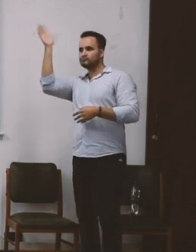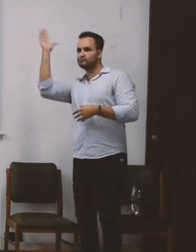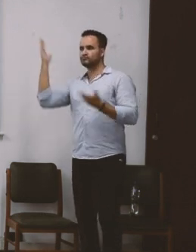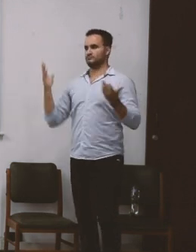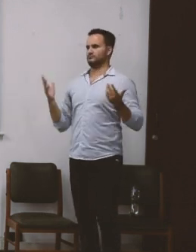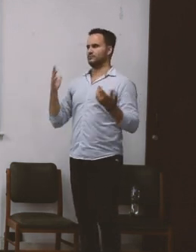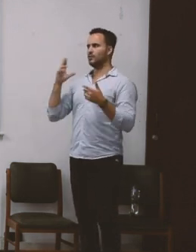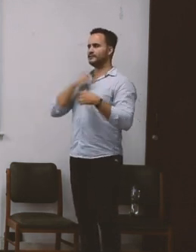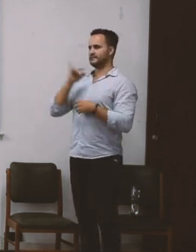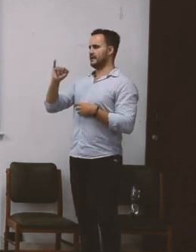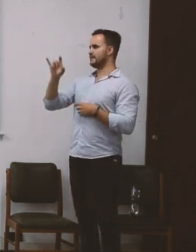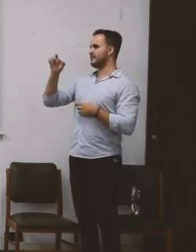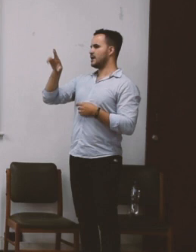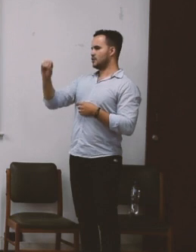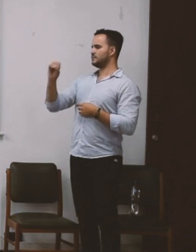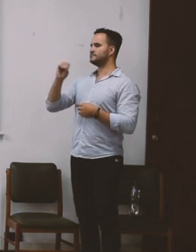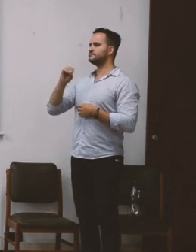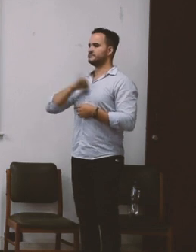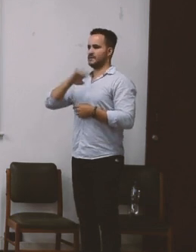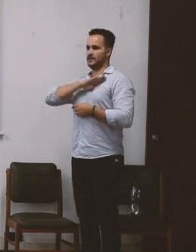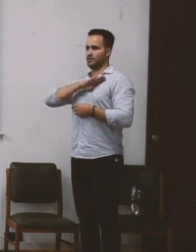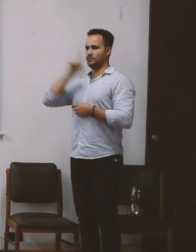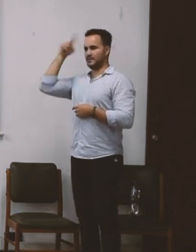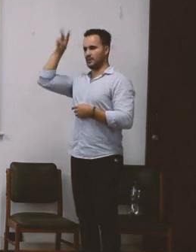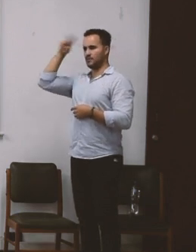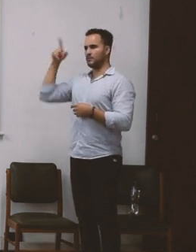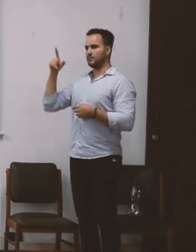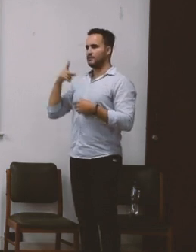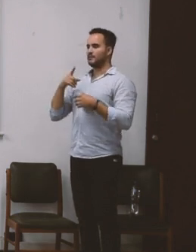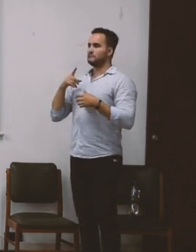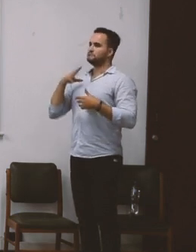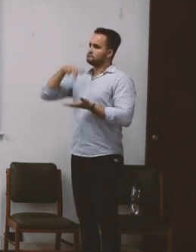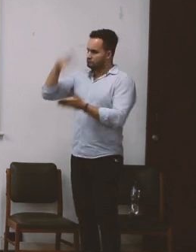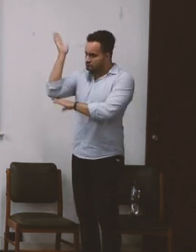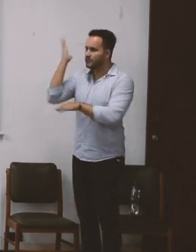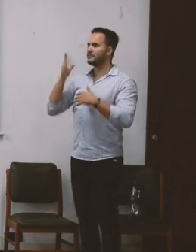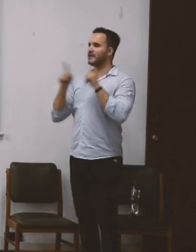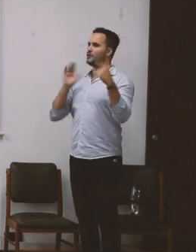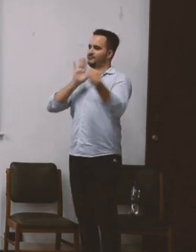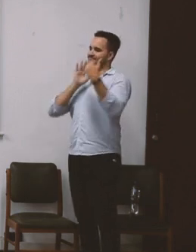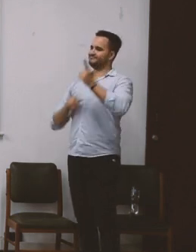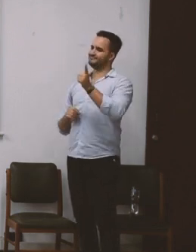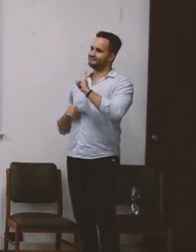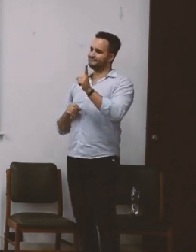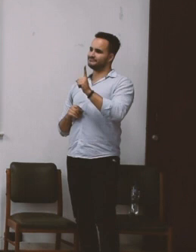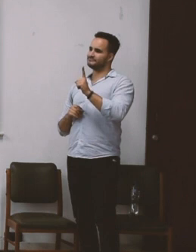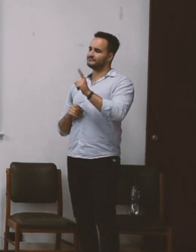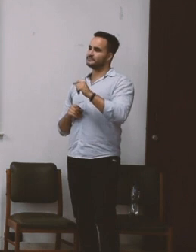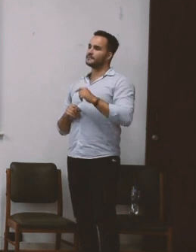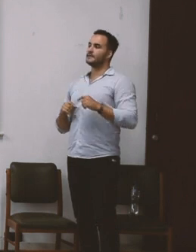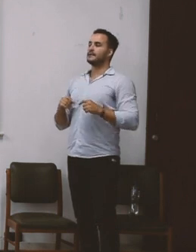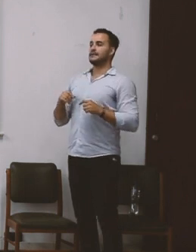Ibero, pero no dijeran nada de ella, ¿no? Entonces, una compañera feminista que conoce el